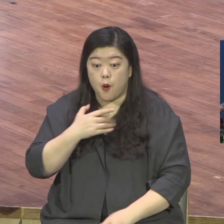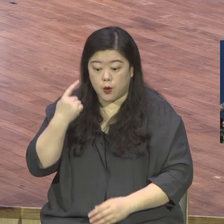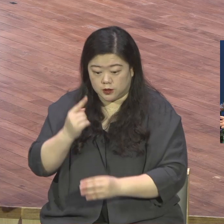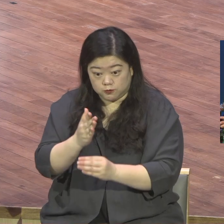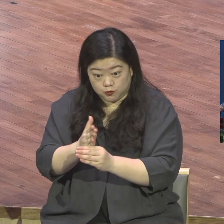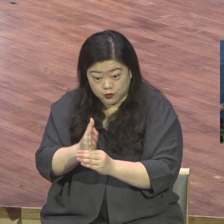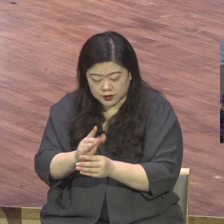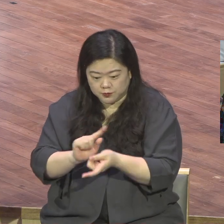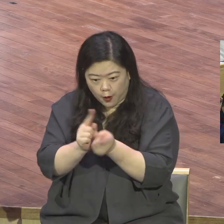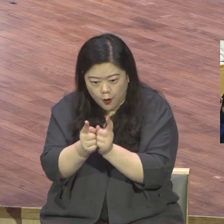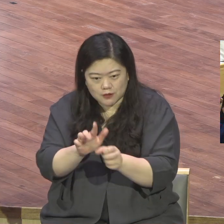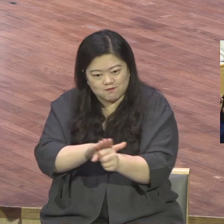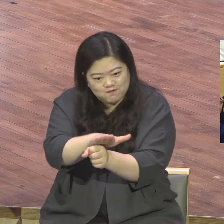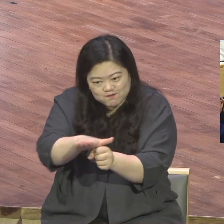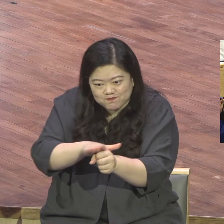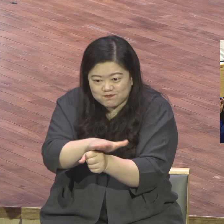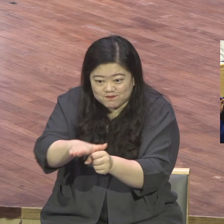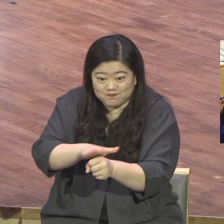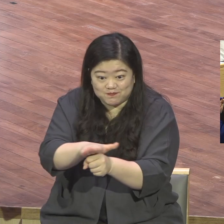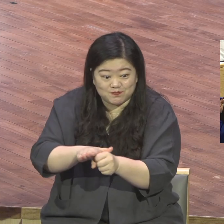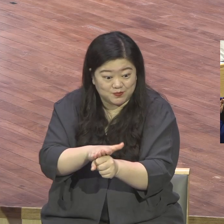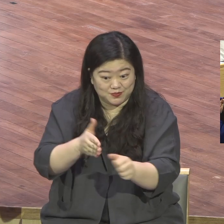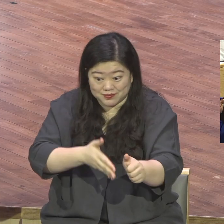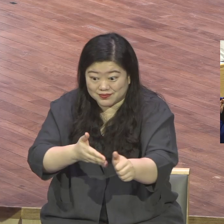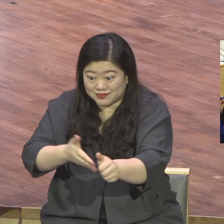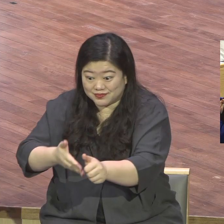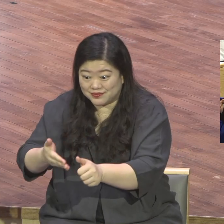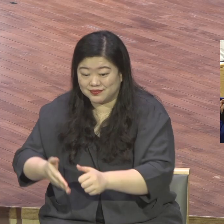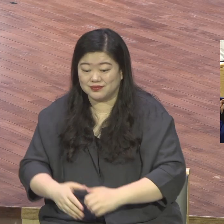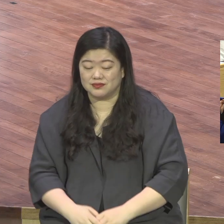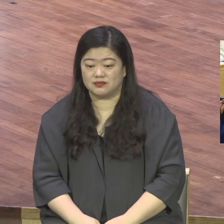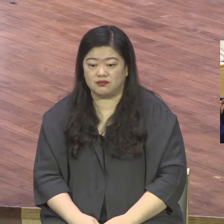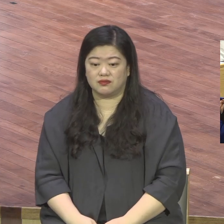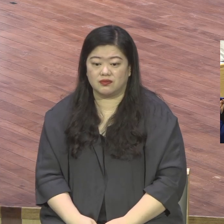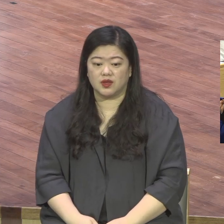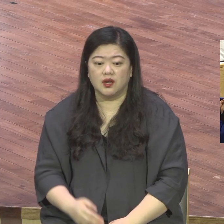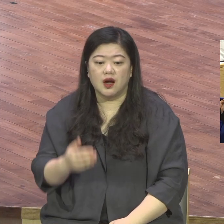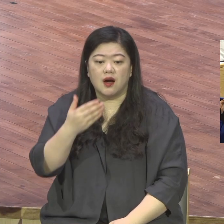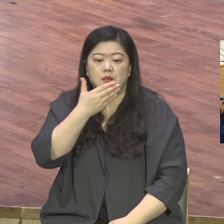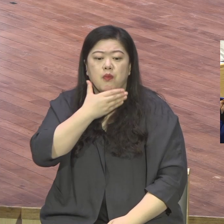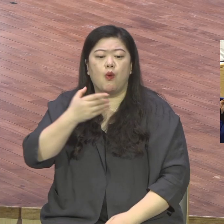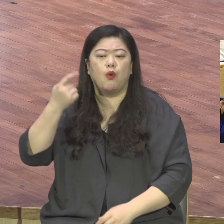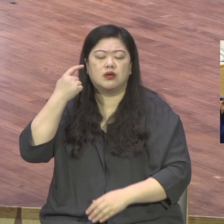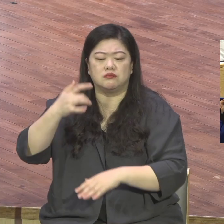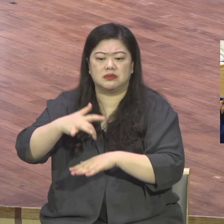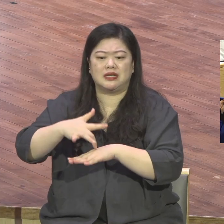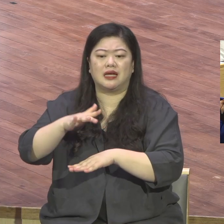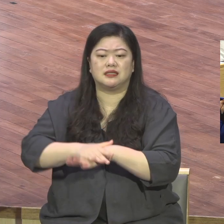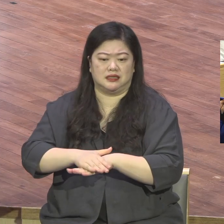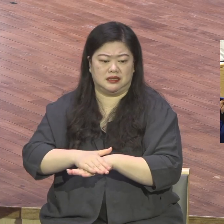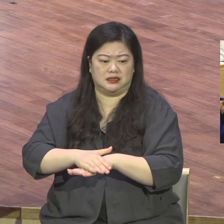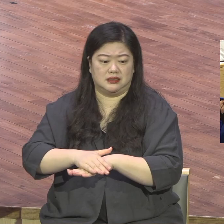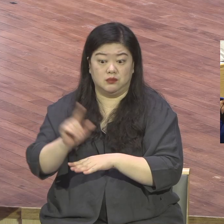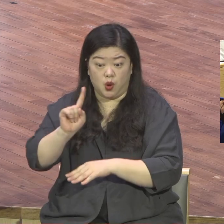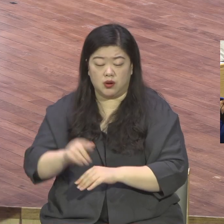완전히 편집하라. 완전히 복음으로. 복음 체질. I'm okay, you okay?